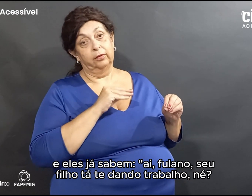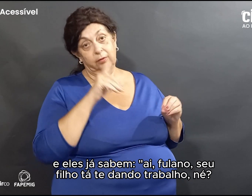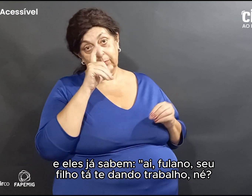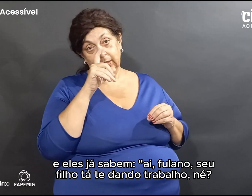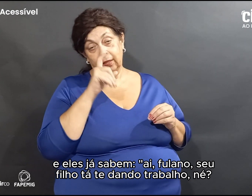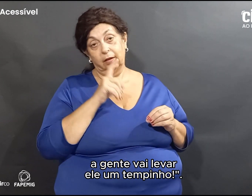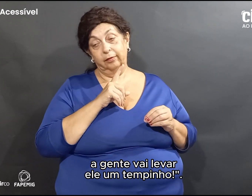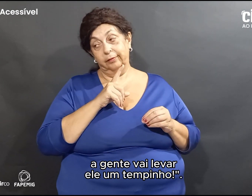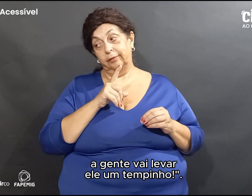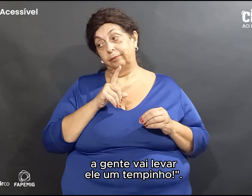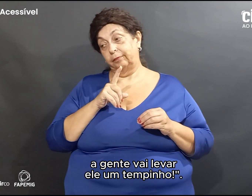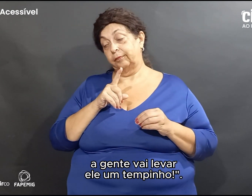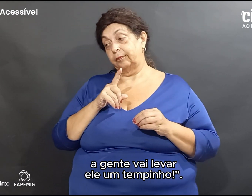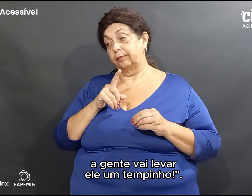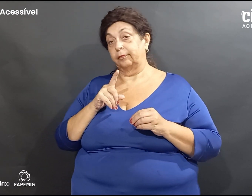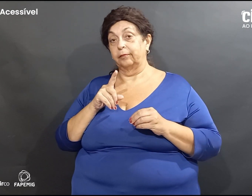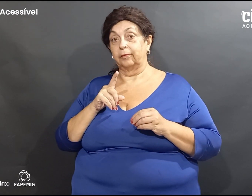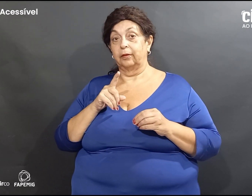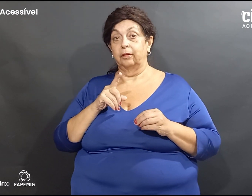trabalho, né? A gente vai levar ele um tempinho.